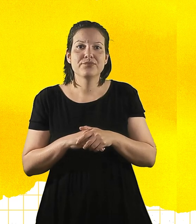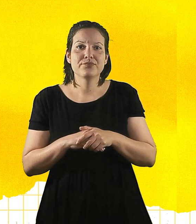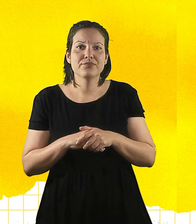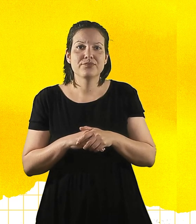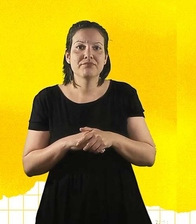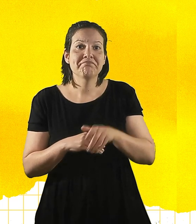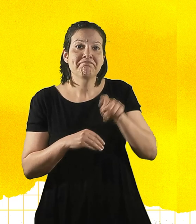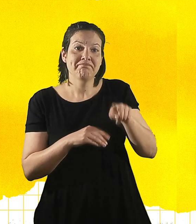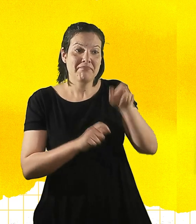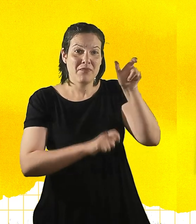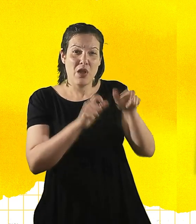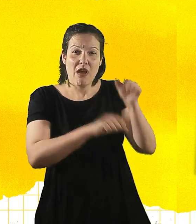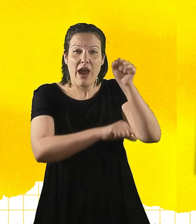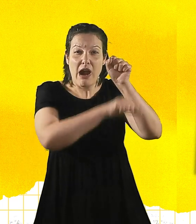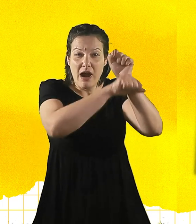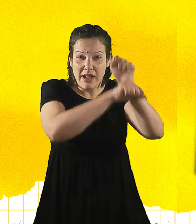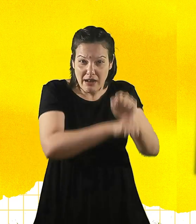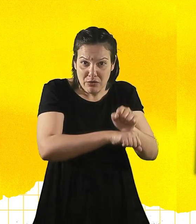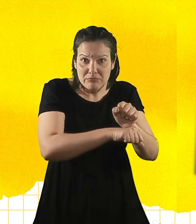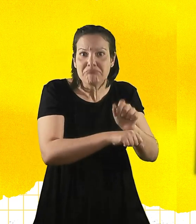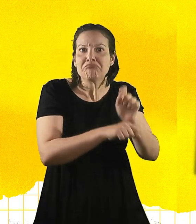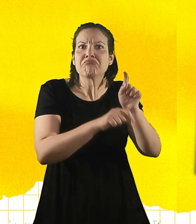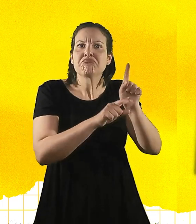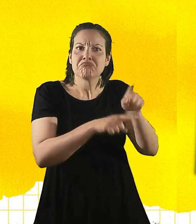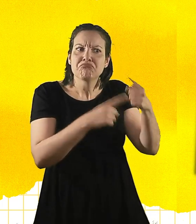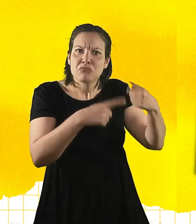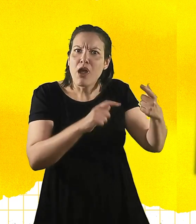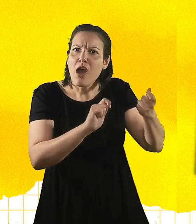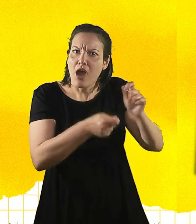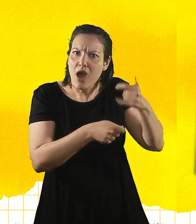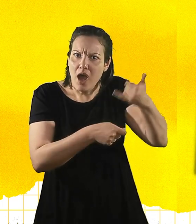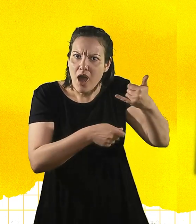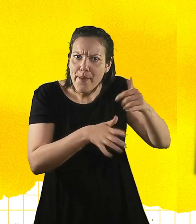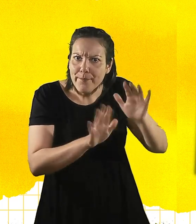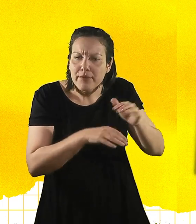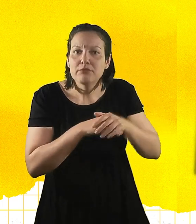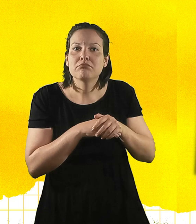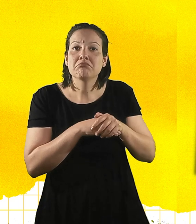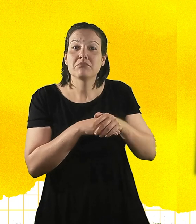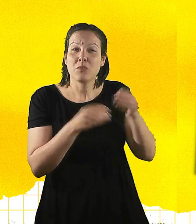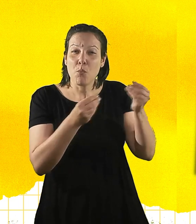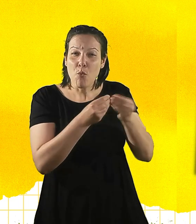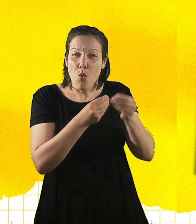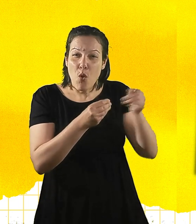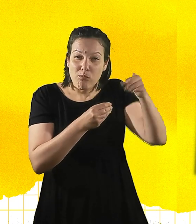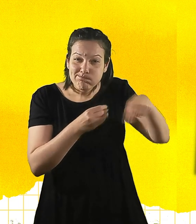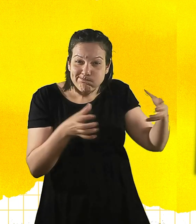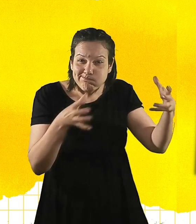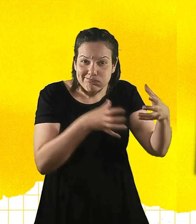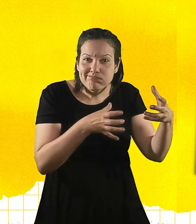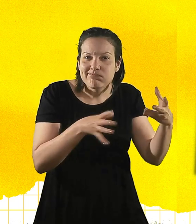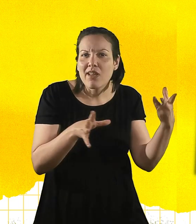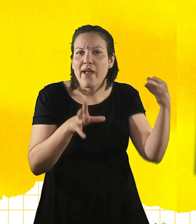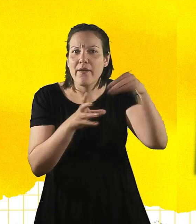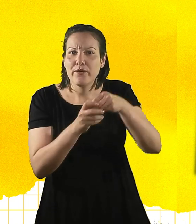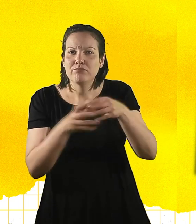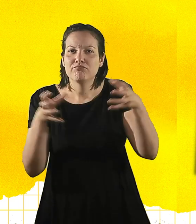Para los esclavos, también produjo algunos cambios. Muchos de ellos se sumaron a los ejércitos como